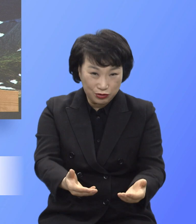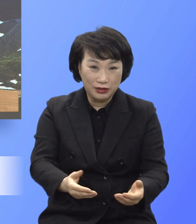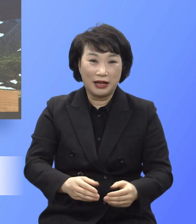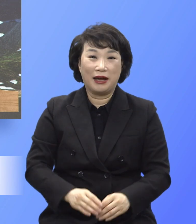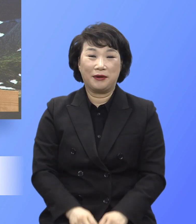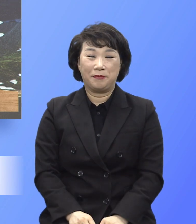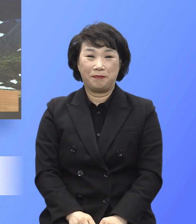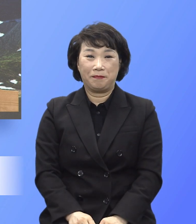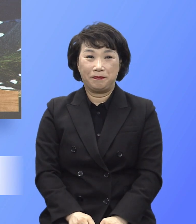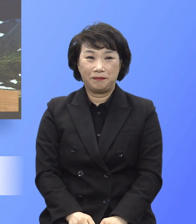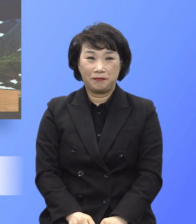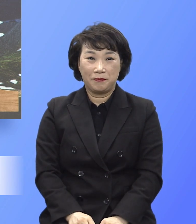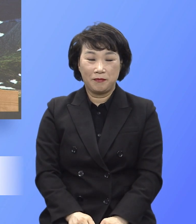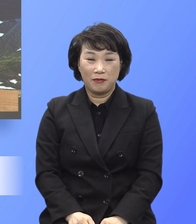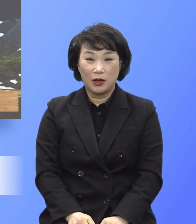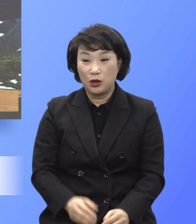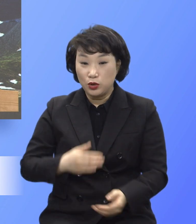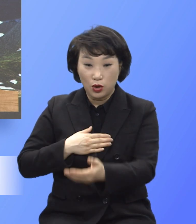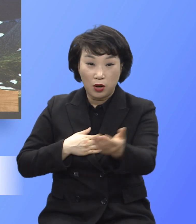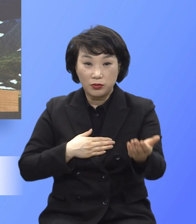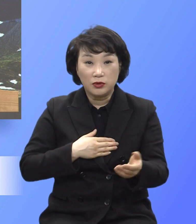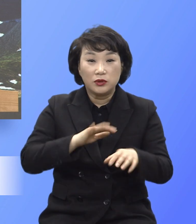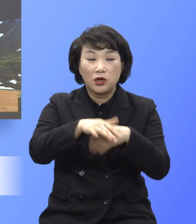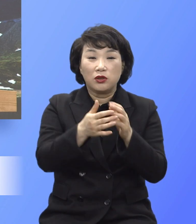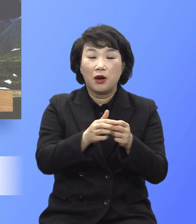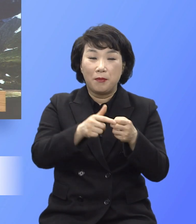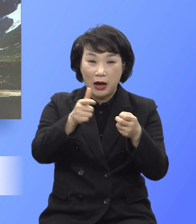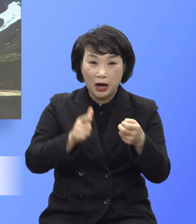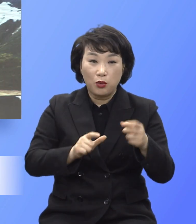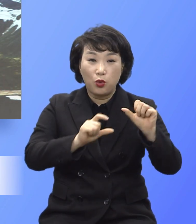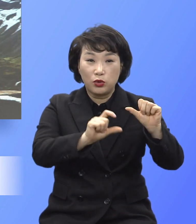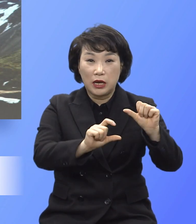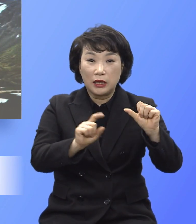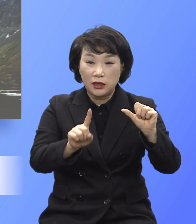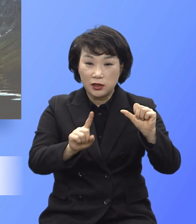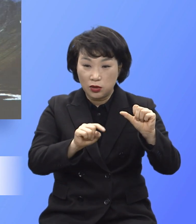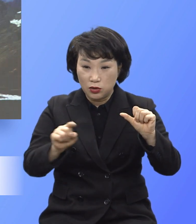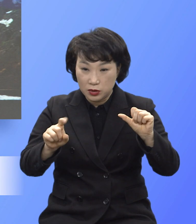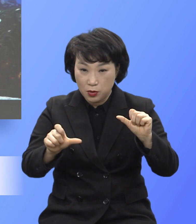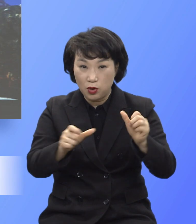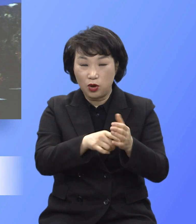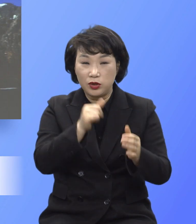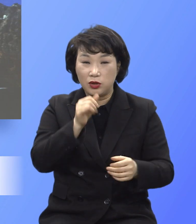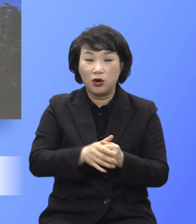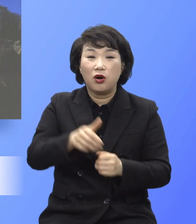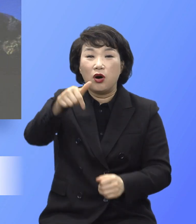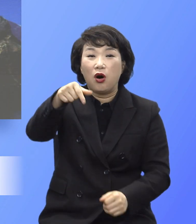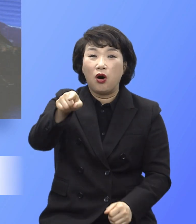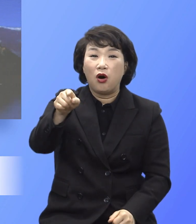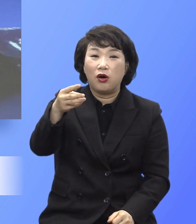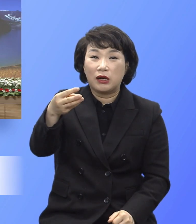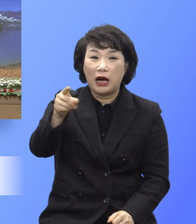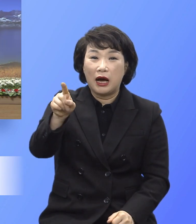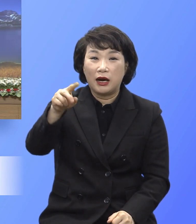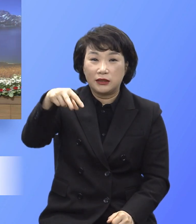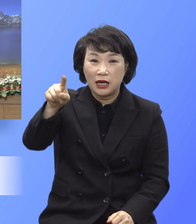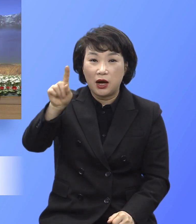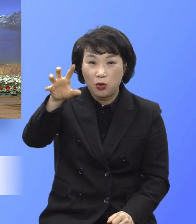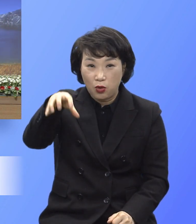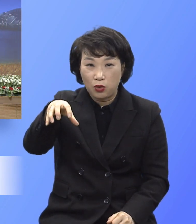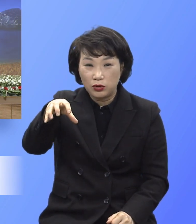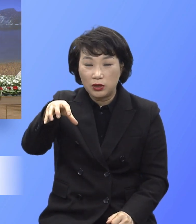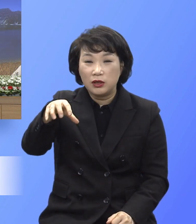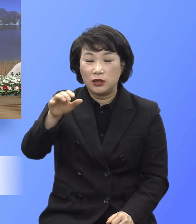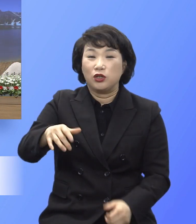것입니다. 예, 여러분 마가복음 5장 1절로 15절에 이 고라사 지방에 귀신